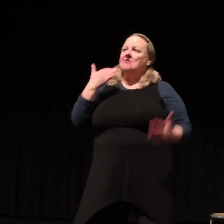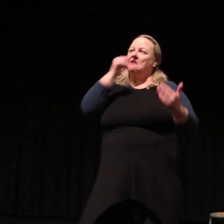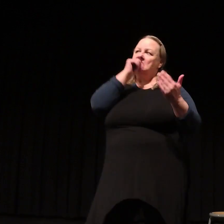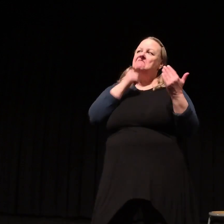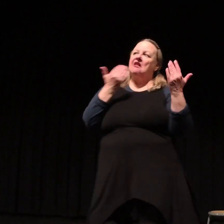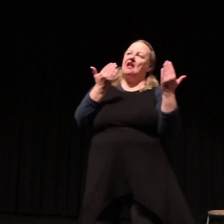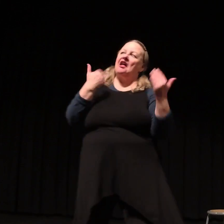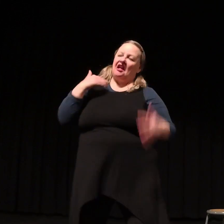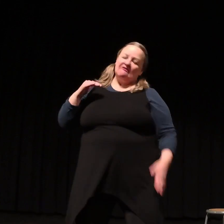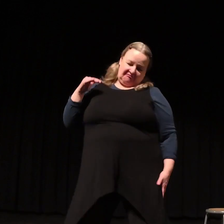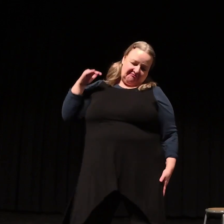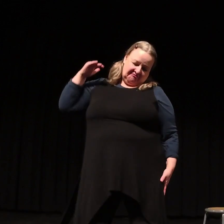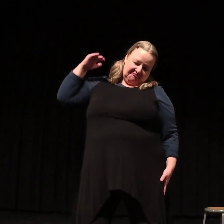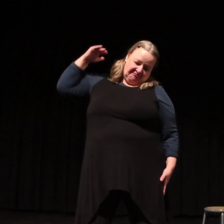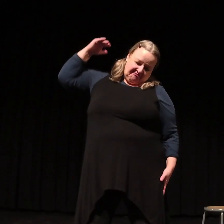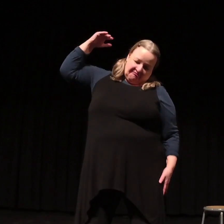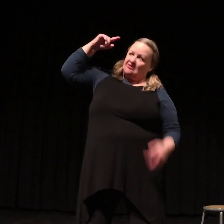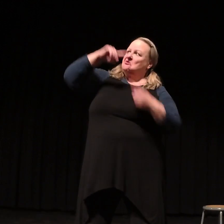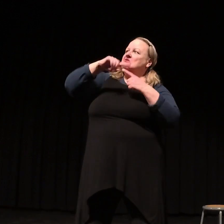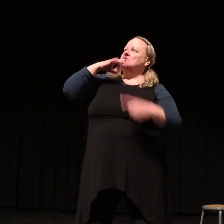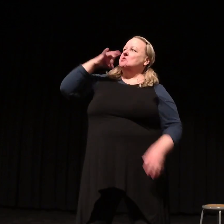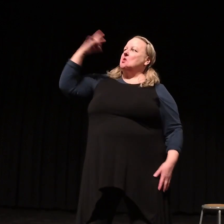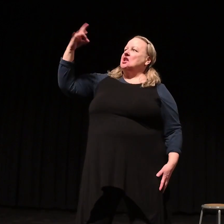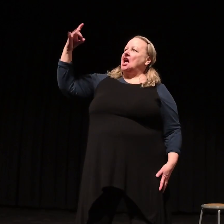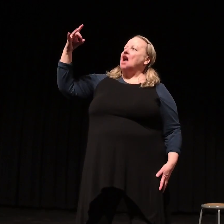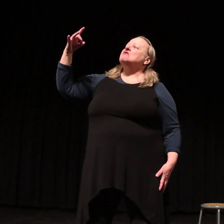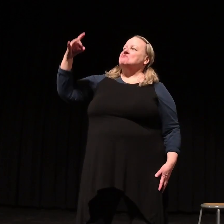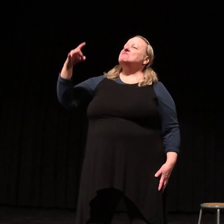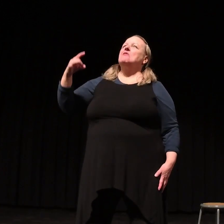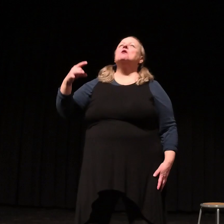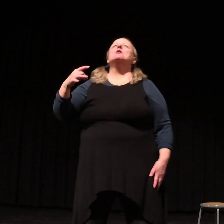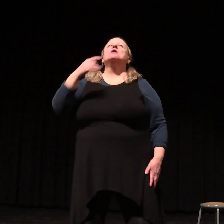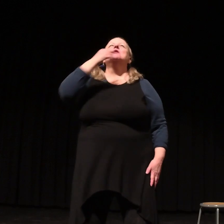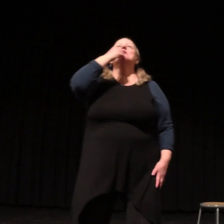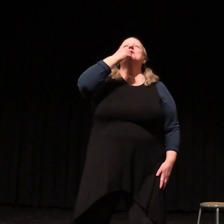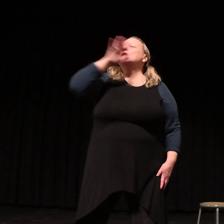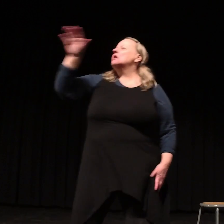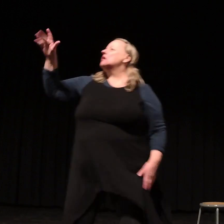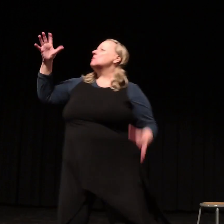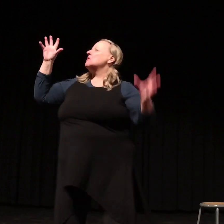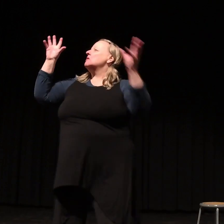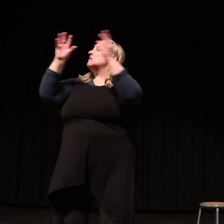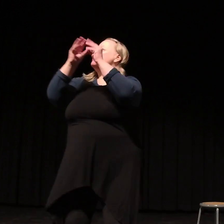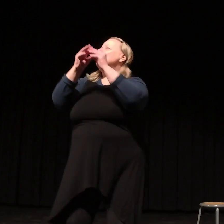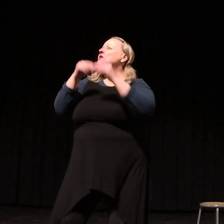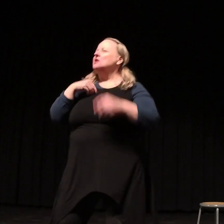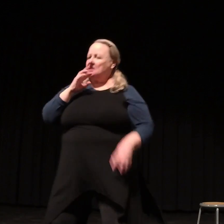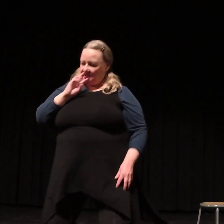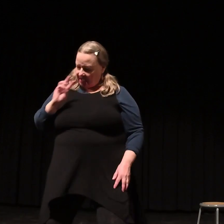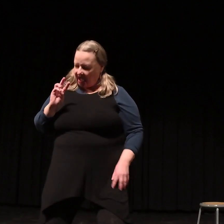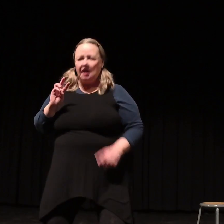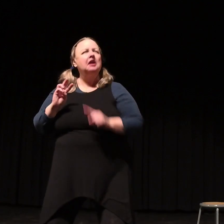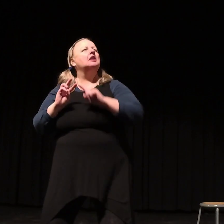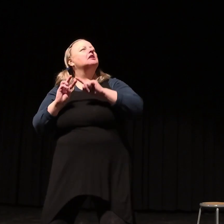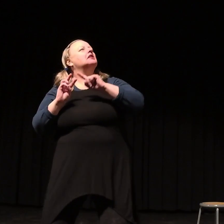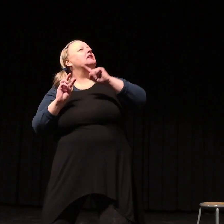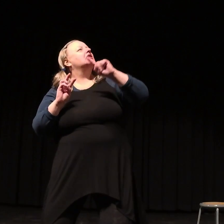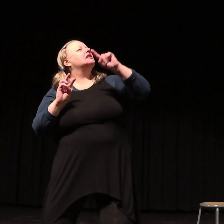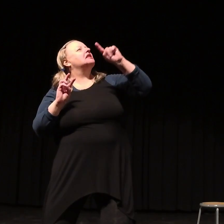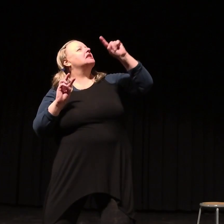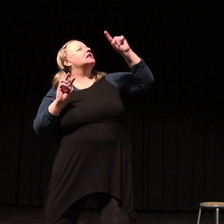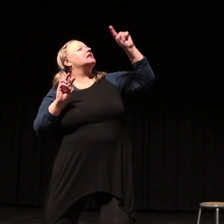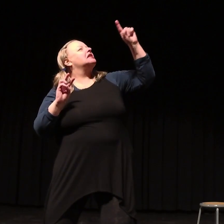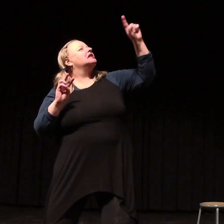Oui? OK, je vais être patiente. Je vais attendre que je grandisse puis que j'aie 18 ans. Mais là, si